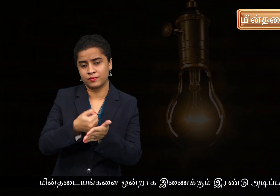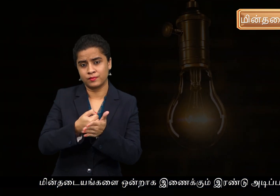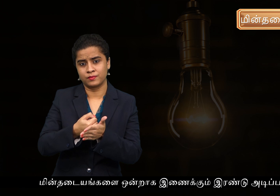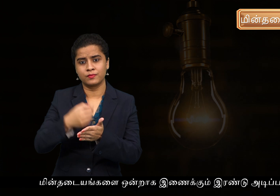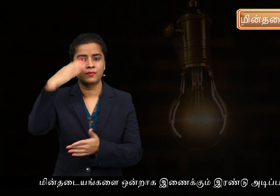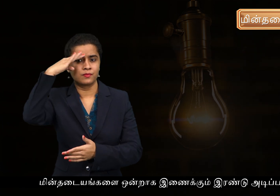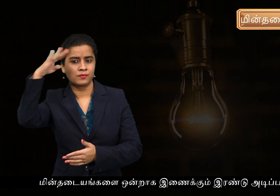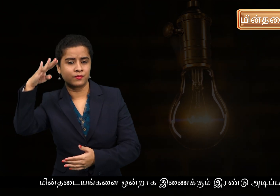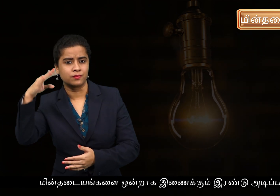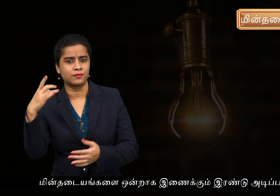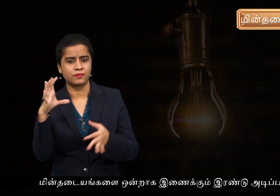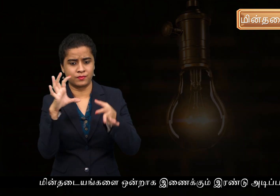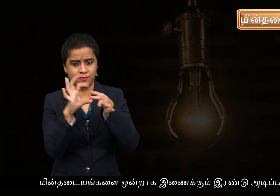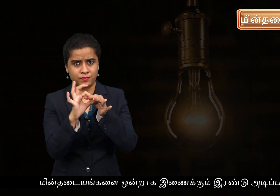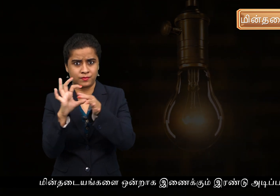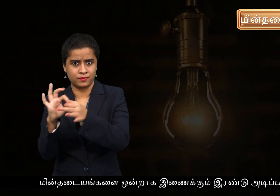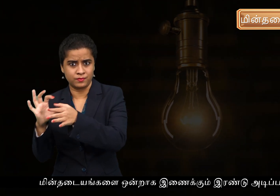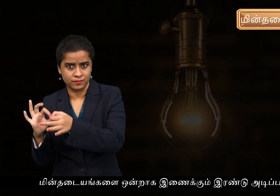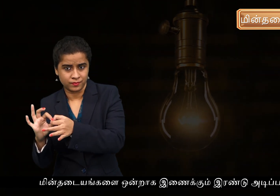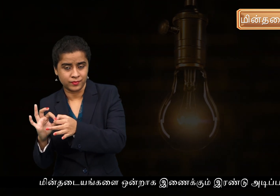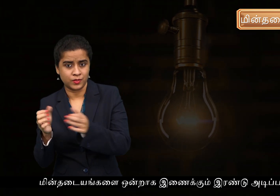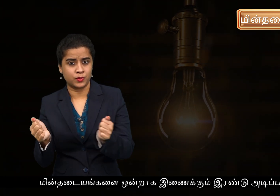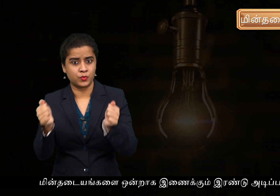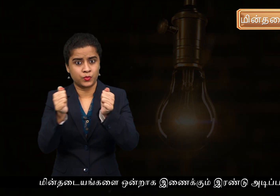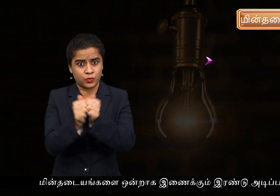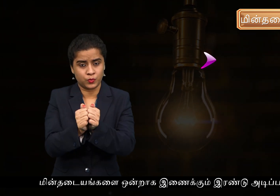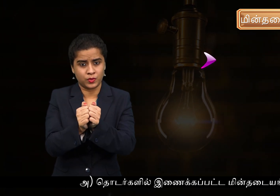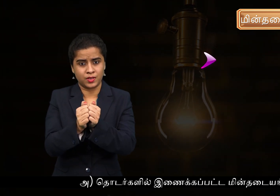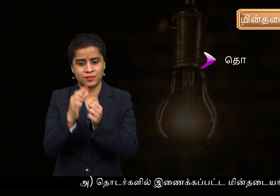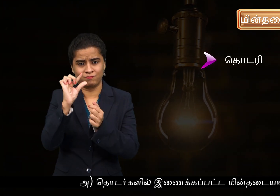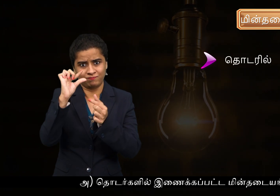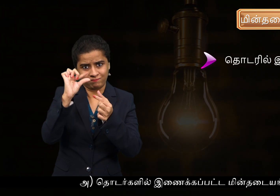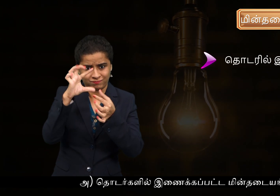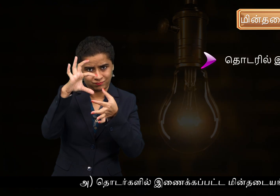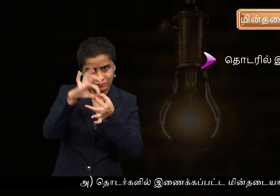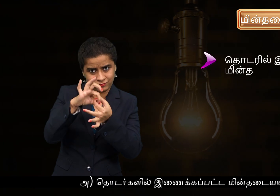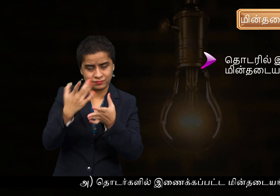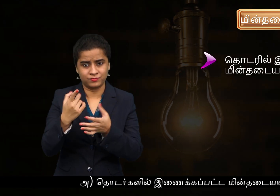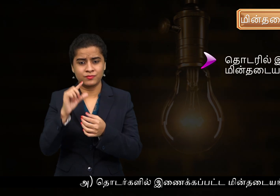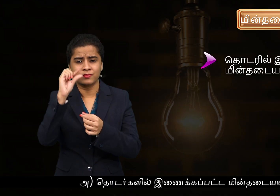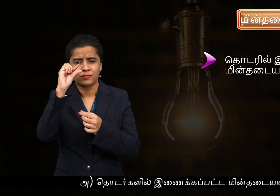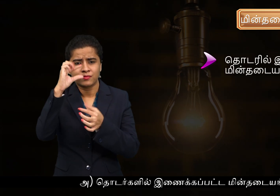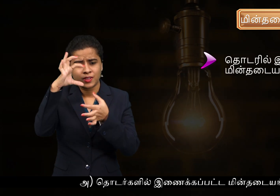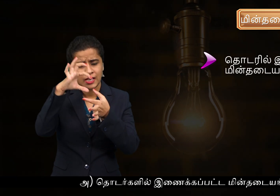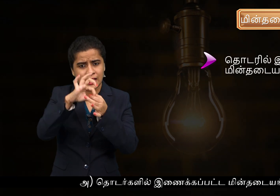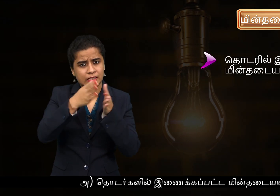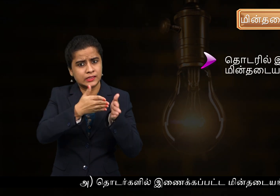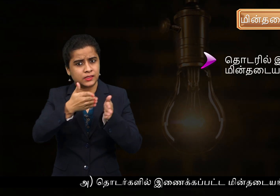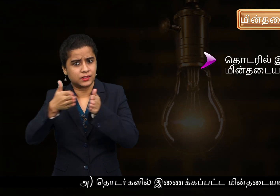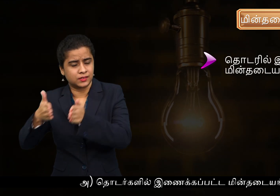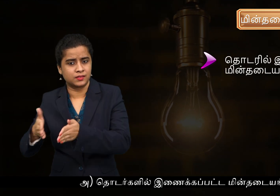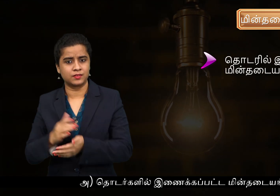மின்தடயங்களை ஒன்றாக இணைக்கும் இரண்டு அடிப்படை முறைகள்: தொடர்களில் இணைக்கப்பட்ட மின்தடயங்கள்,